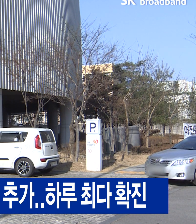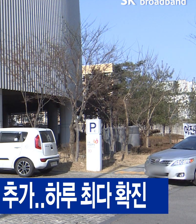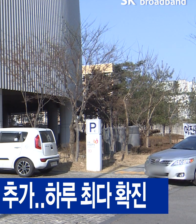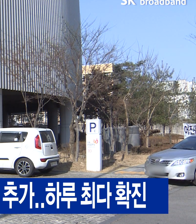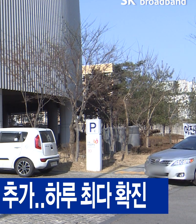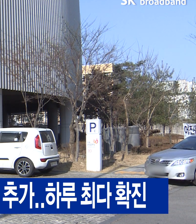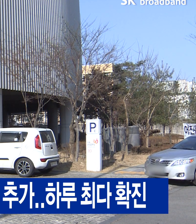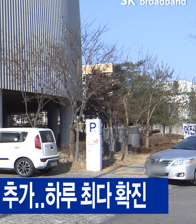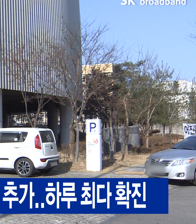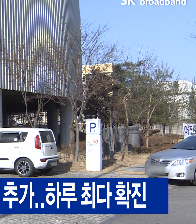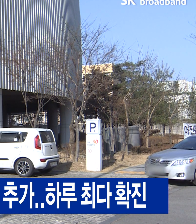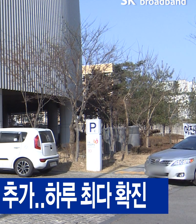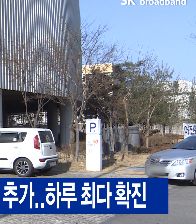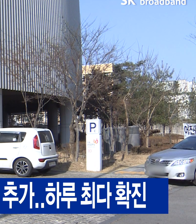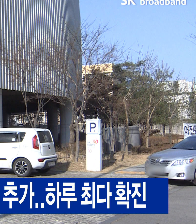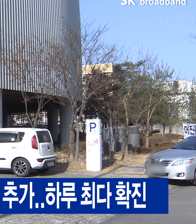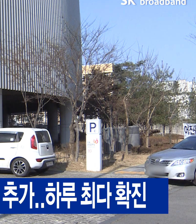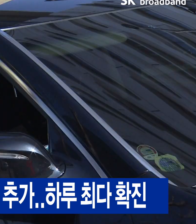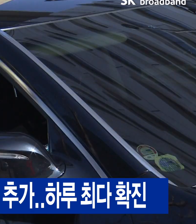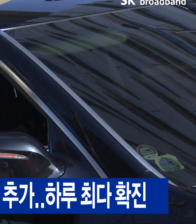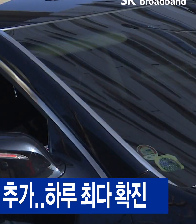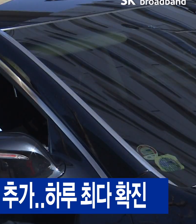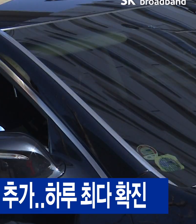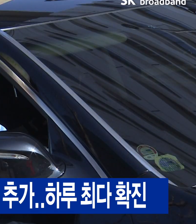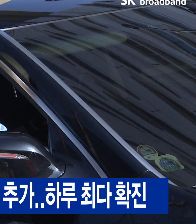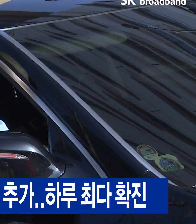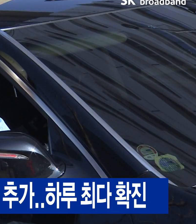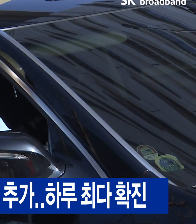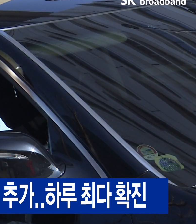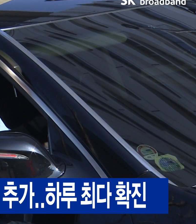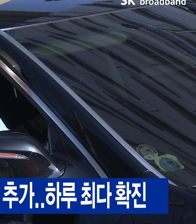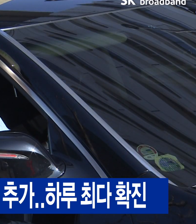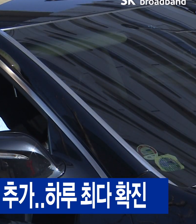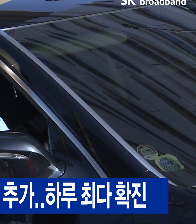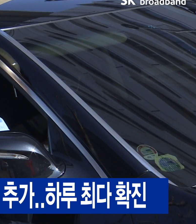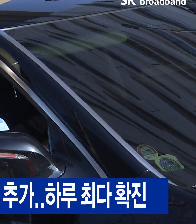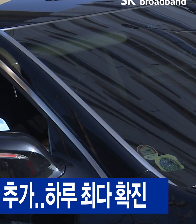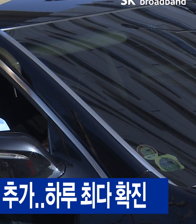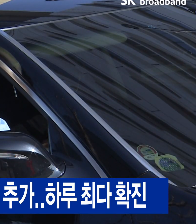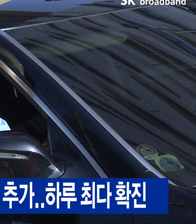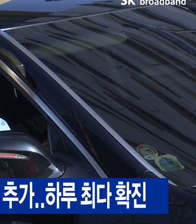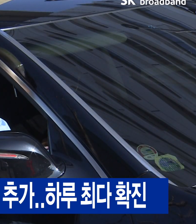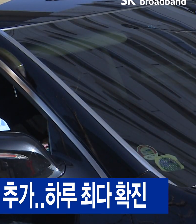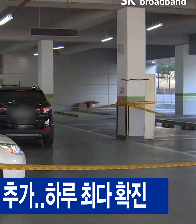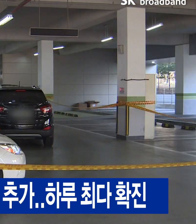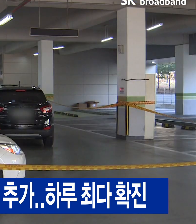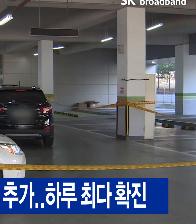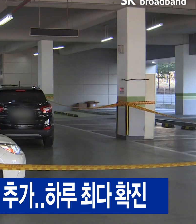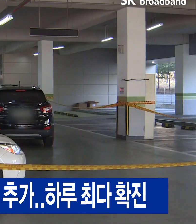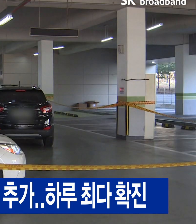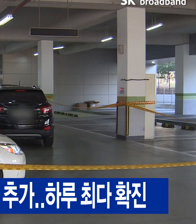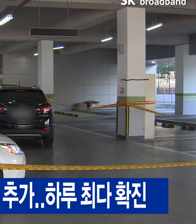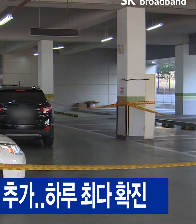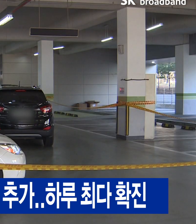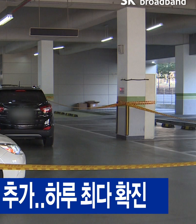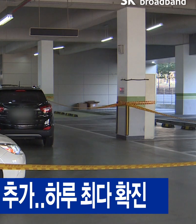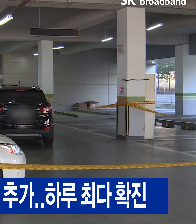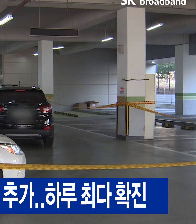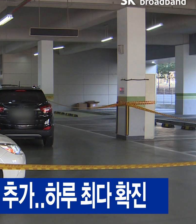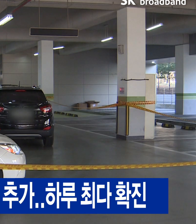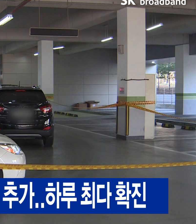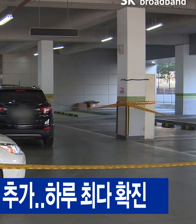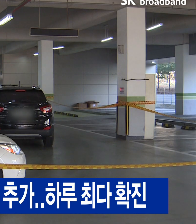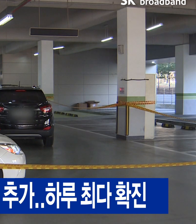일고 확산 이후 세종에서 하루 확증 자가 가장 많이 나온 것입니다 19명 가운데 10명은 종손 초등학교에